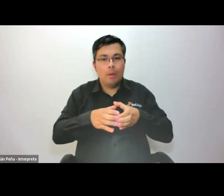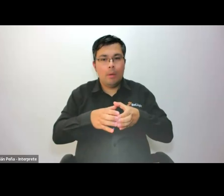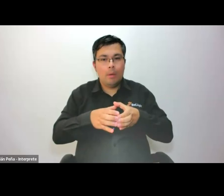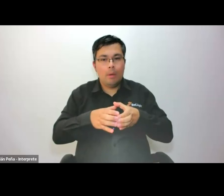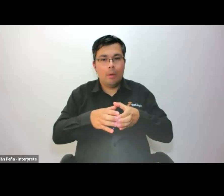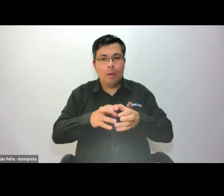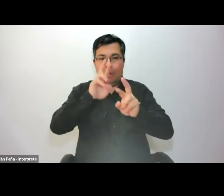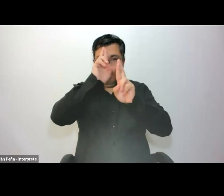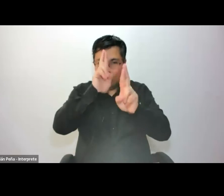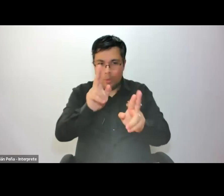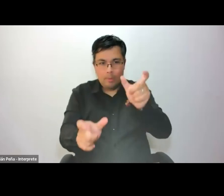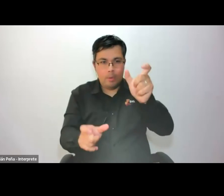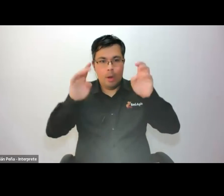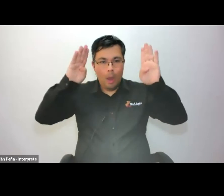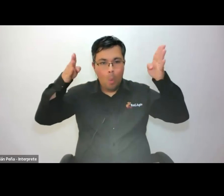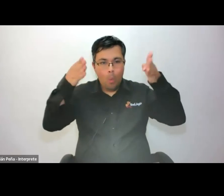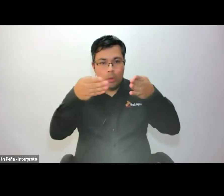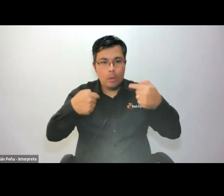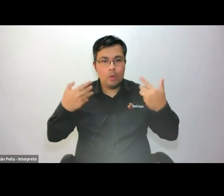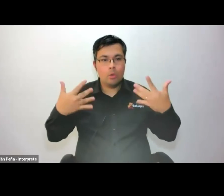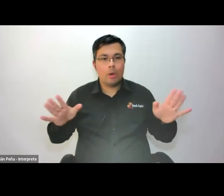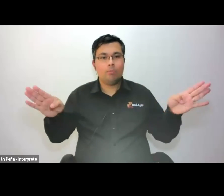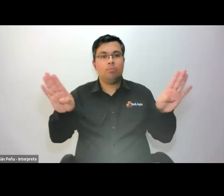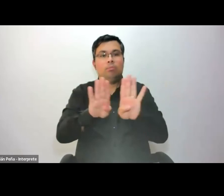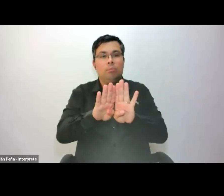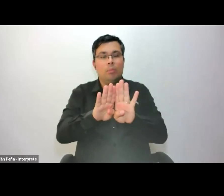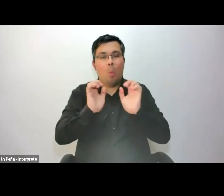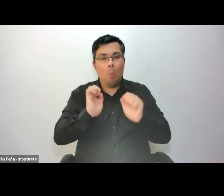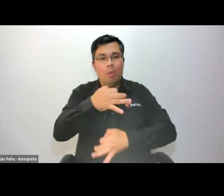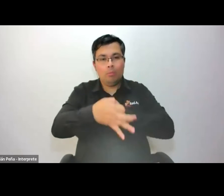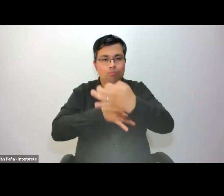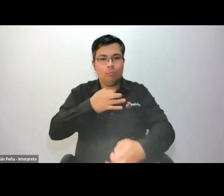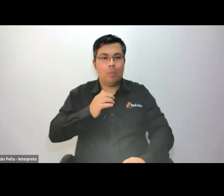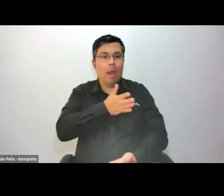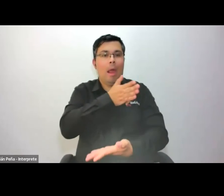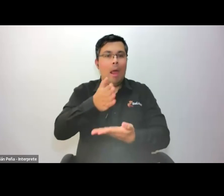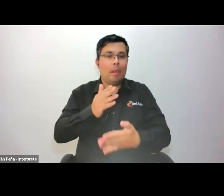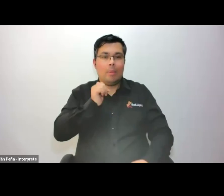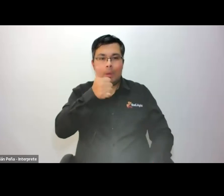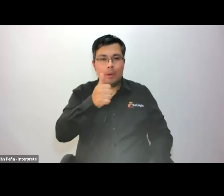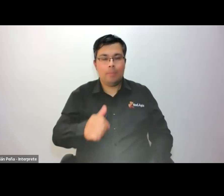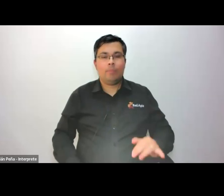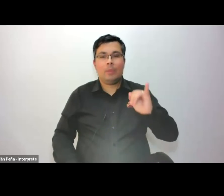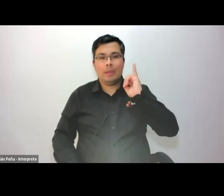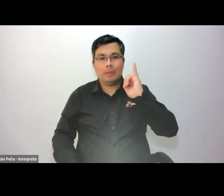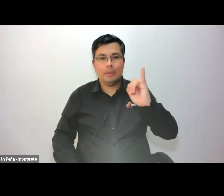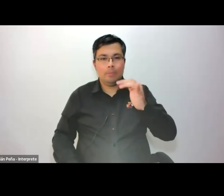Ok, muchas gracias, Marcela. Sí, un tremendo